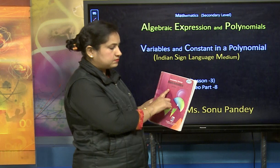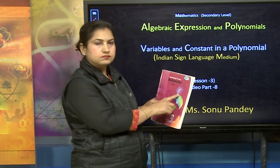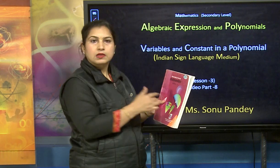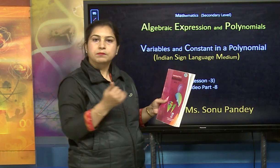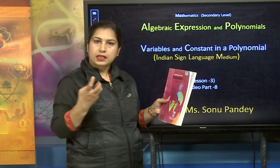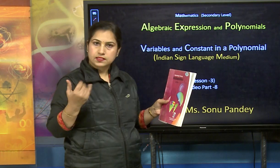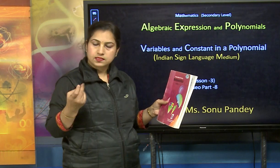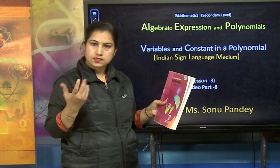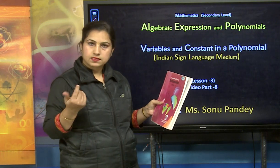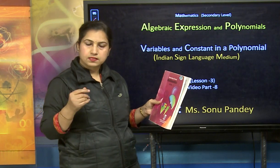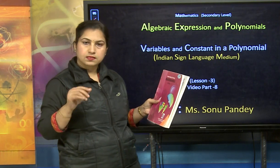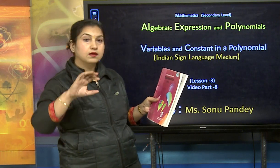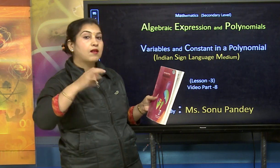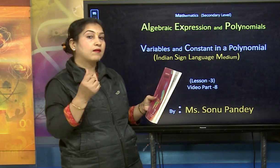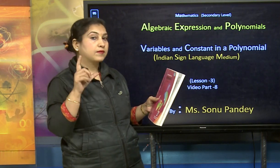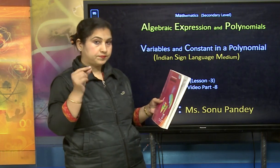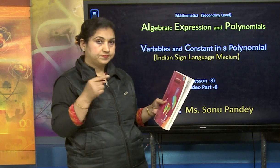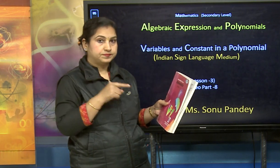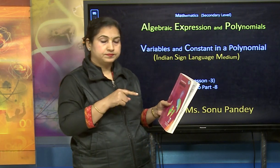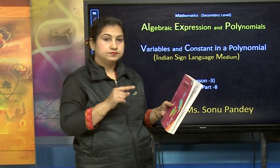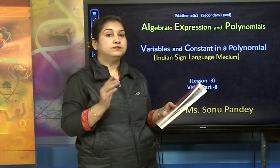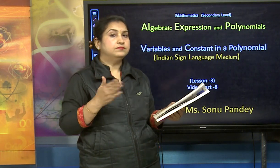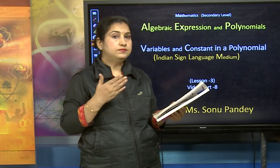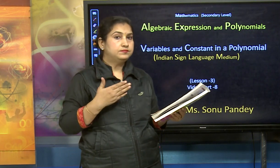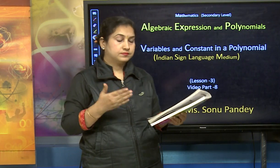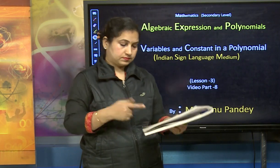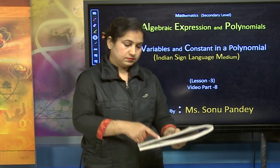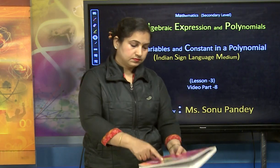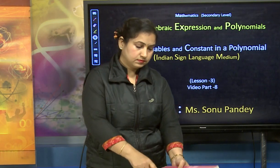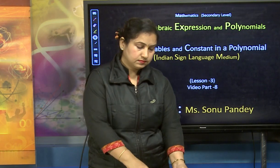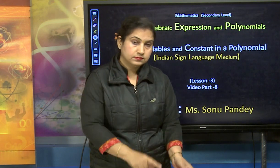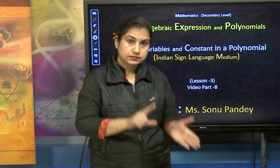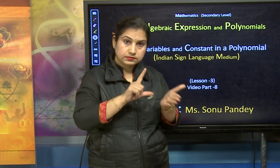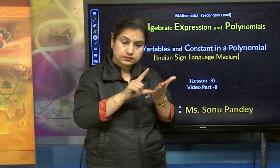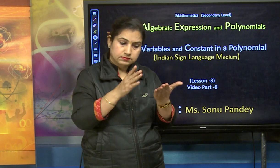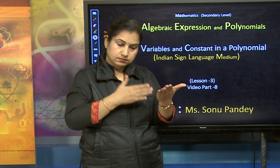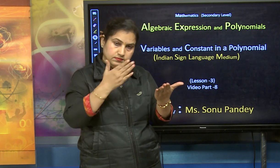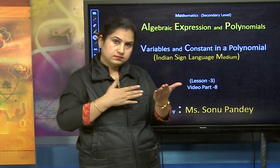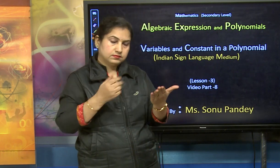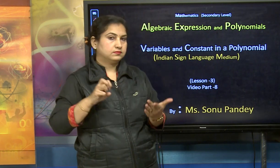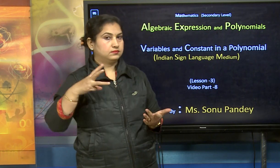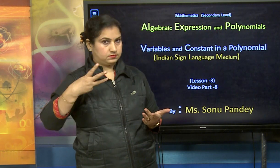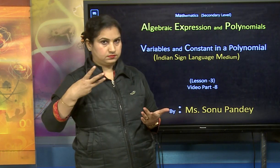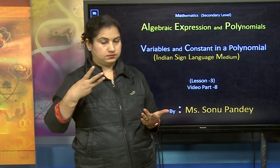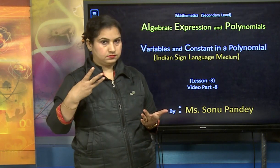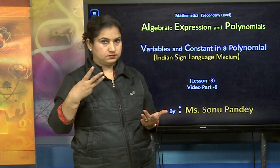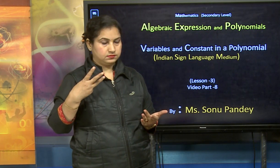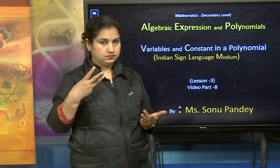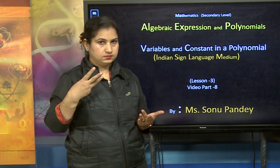की पुस्तक है दसवीं क्लास की सेकेंडरी लेवल की इसमें हम पार्ट 30 कर